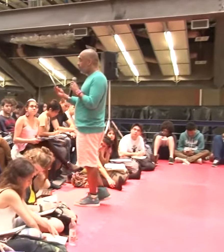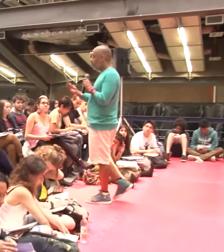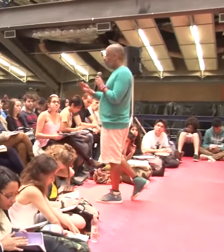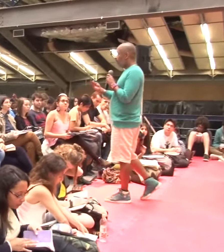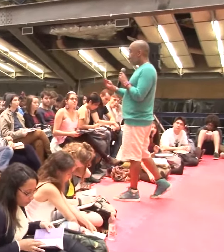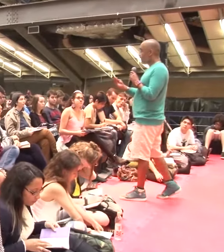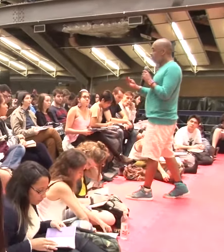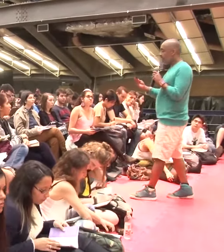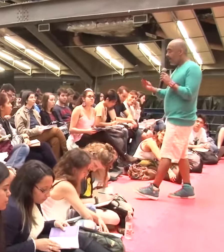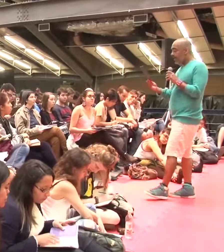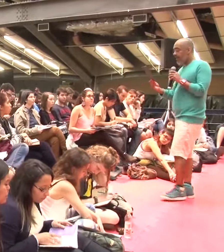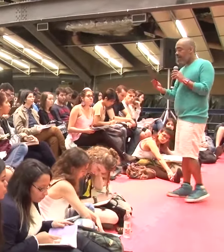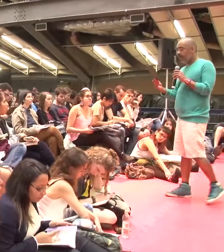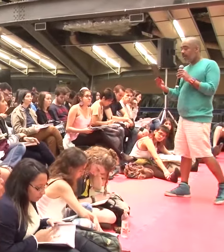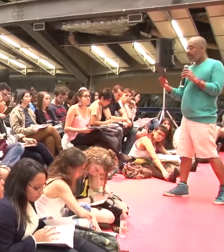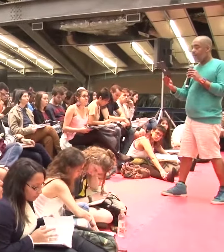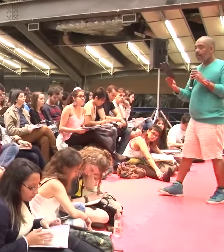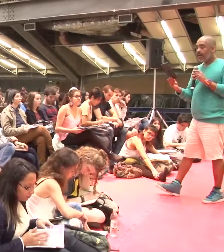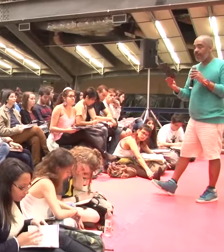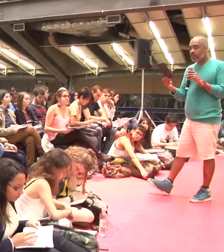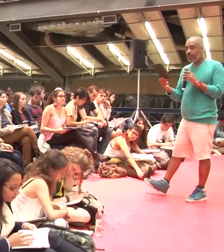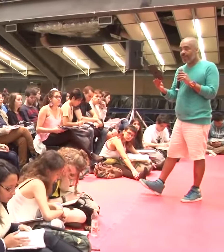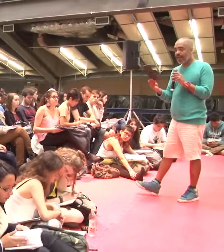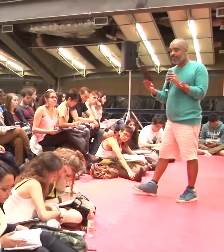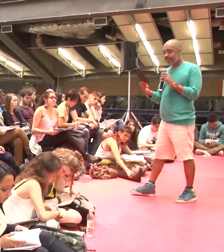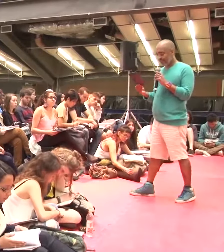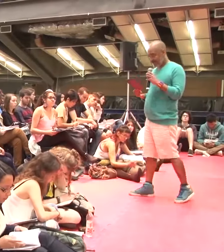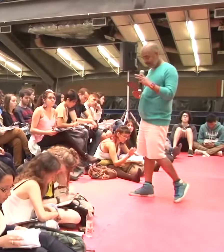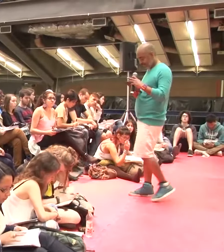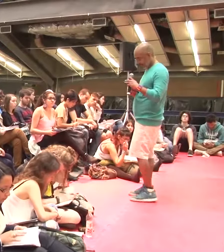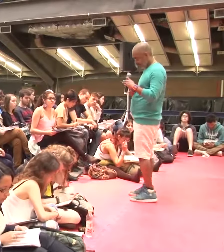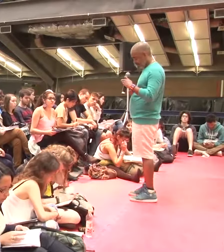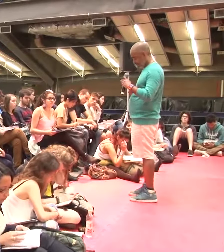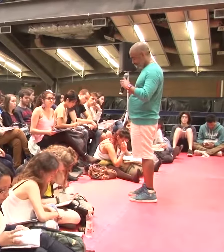pulo e abriu de carreira para sua casa.